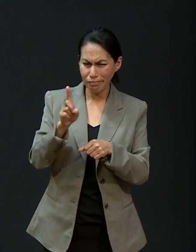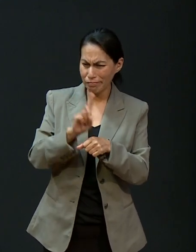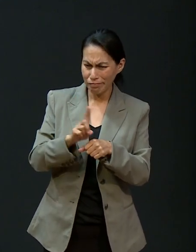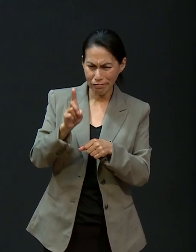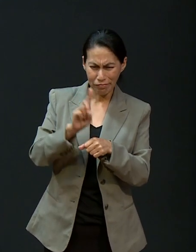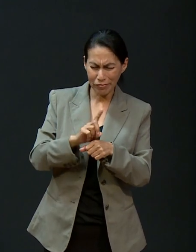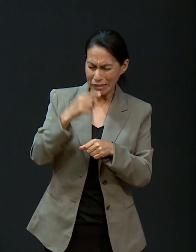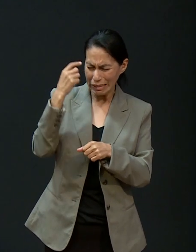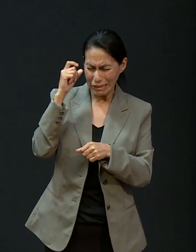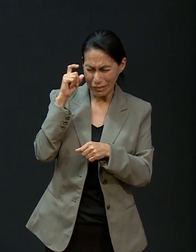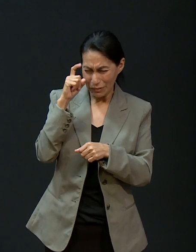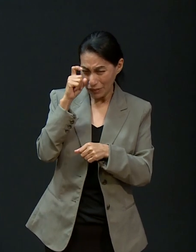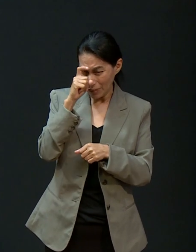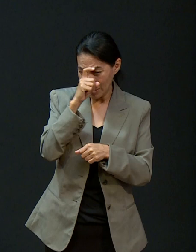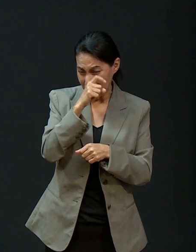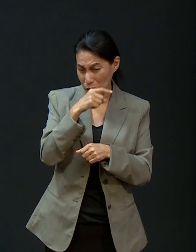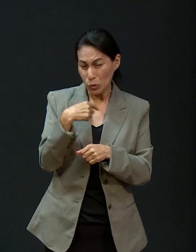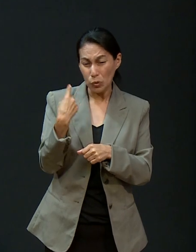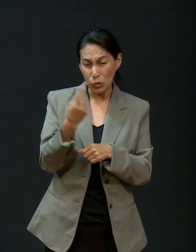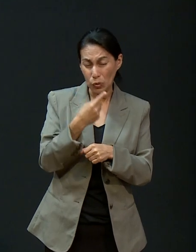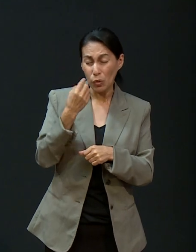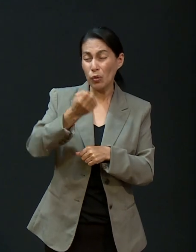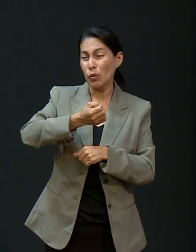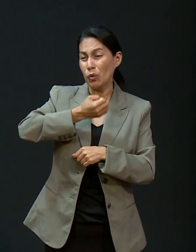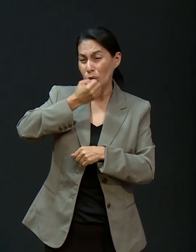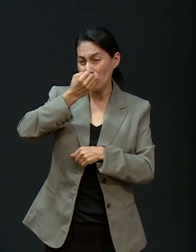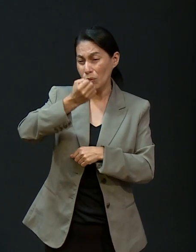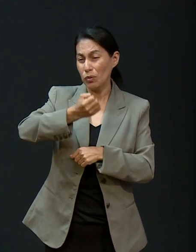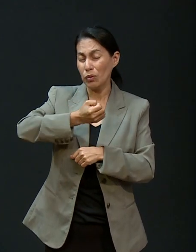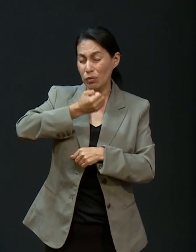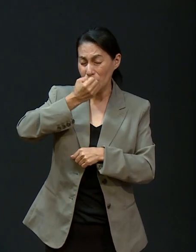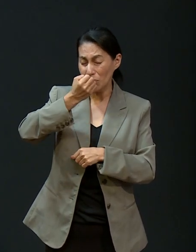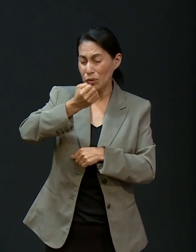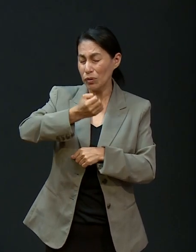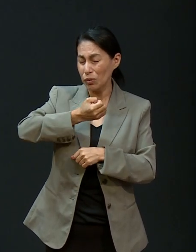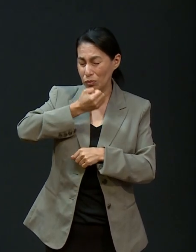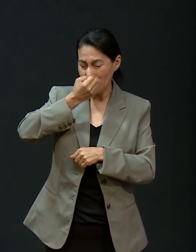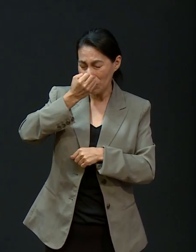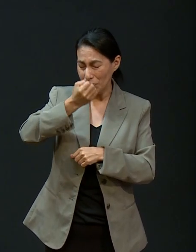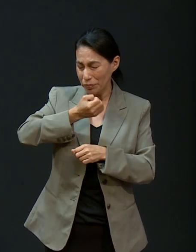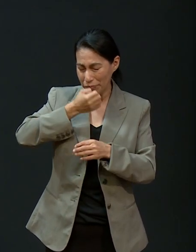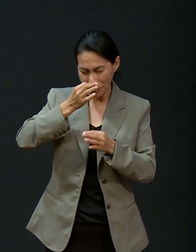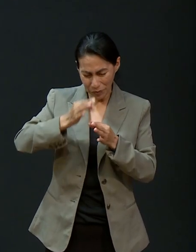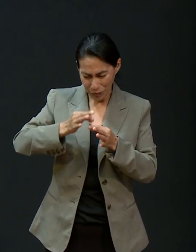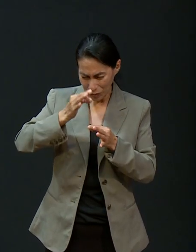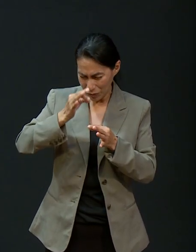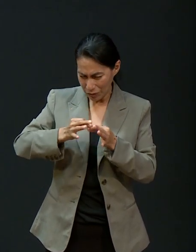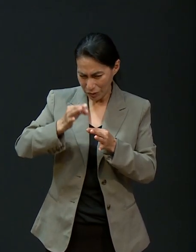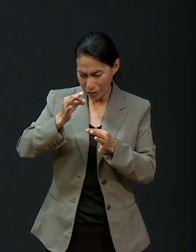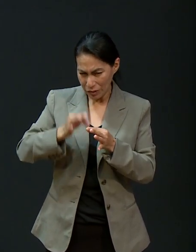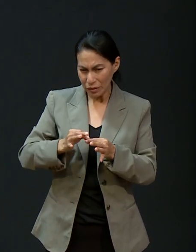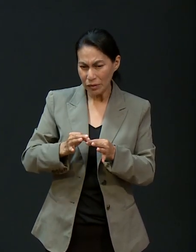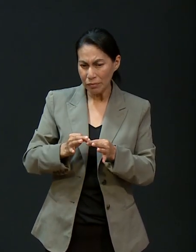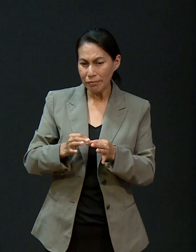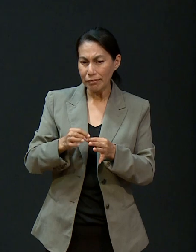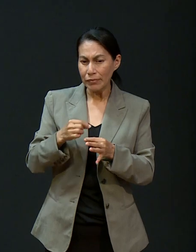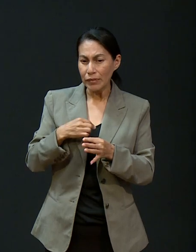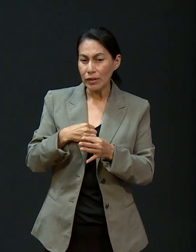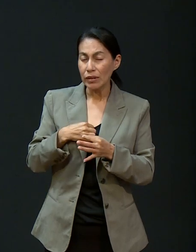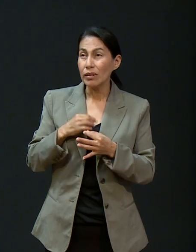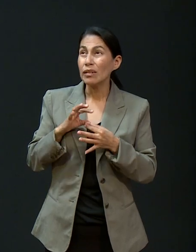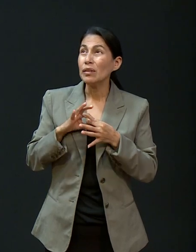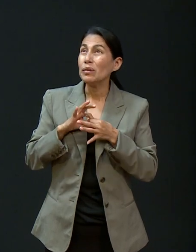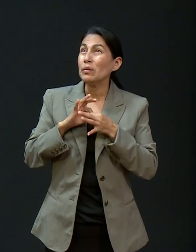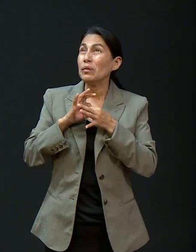Fueron días muy difíciles, pero en este momento oramos, y tuve un momento en el decorrer de estos